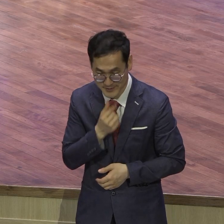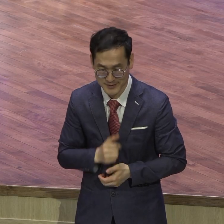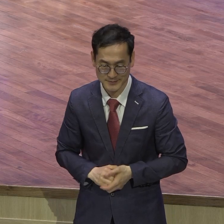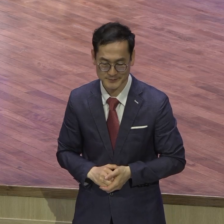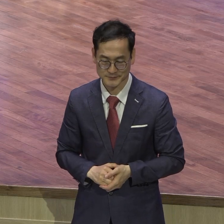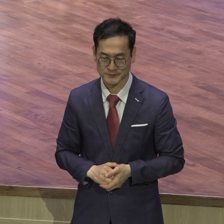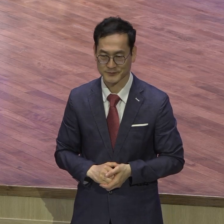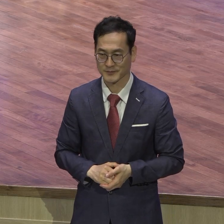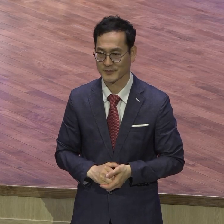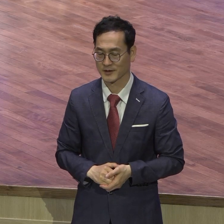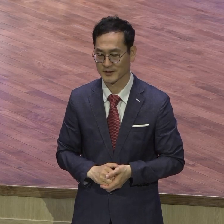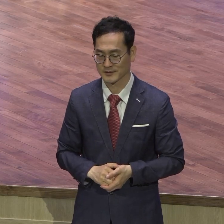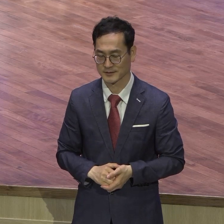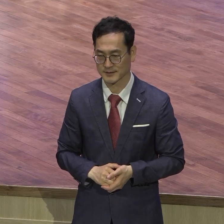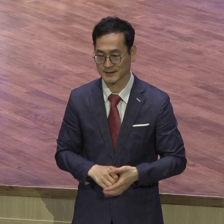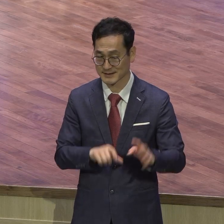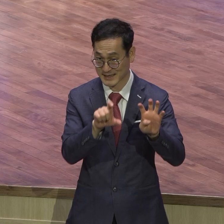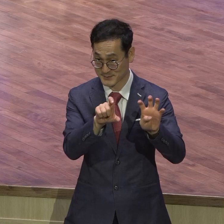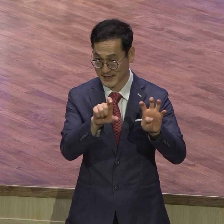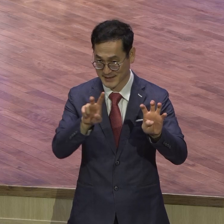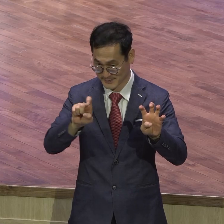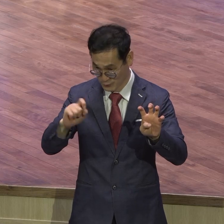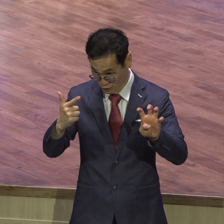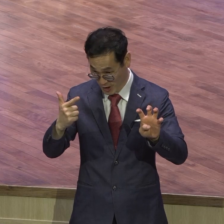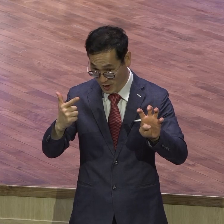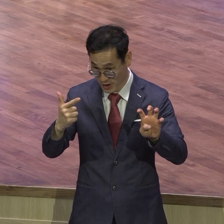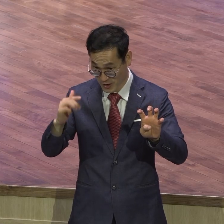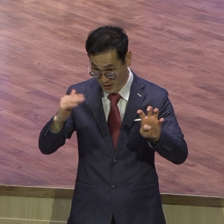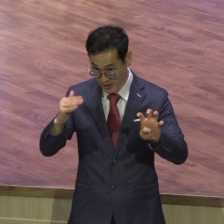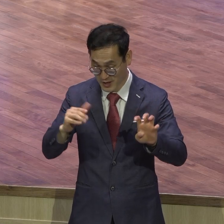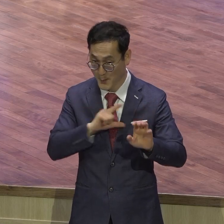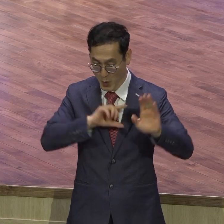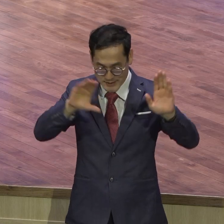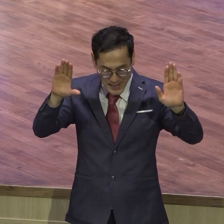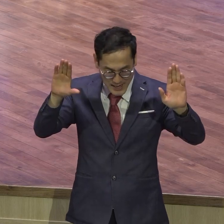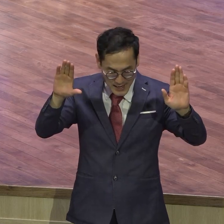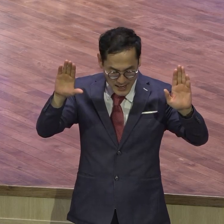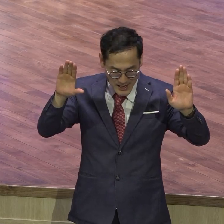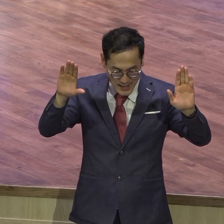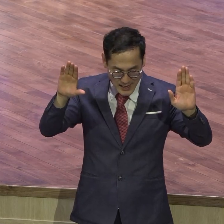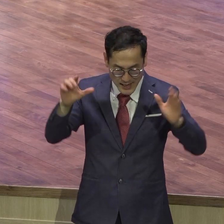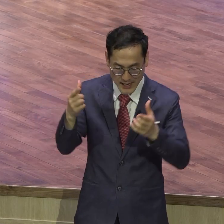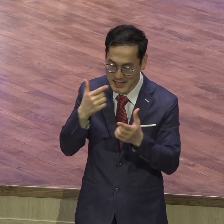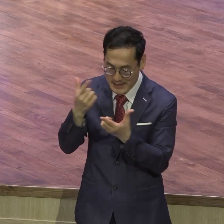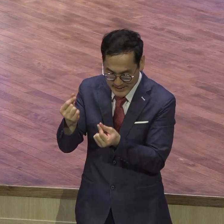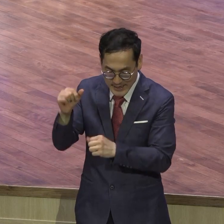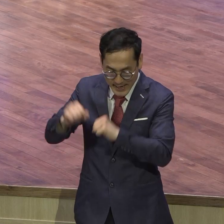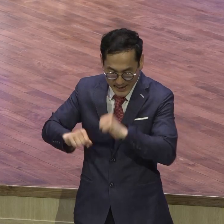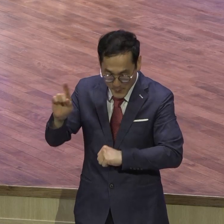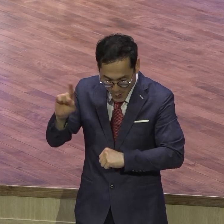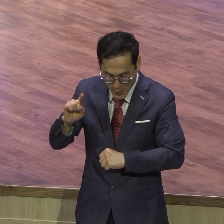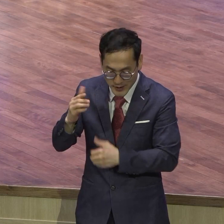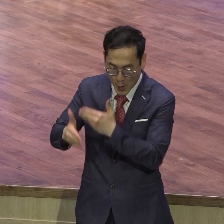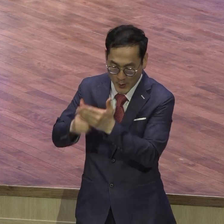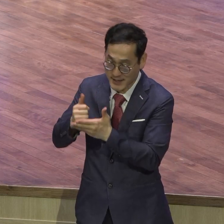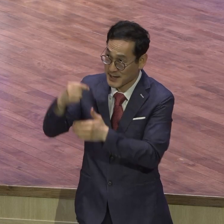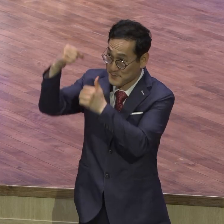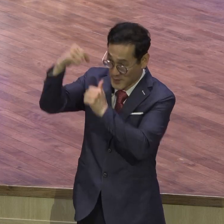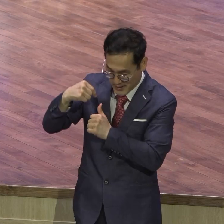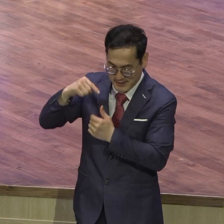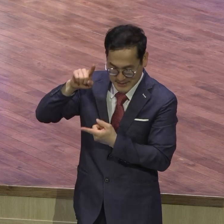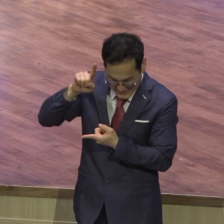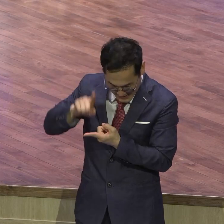16절을 봅니다 16절 앞에 16절을 보는데 모세가 그같이 행화되 곧 여호와께서 자기에게 명령하신